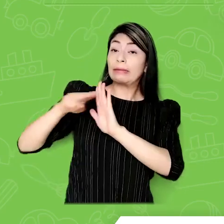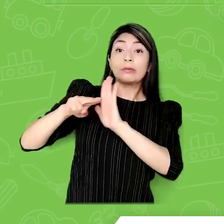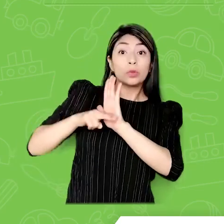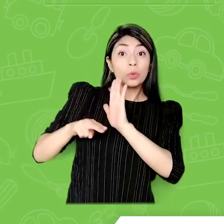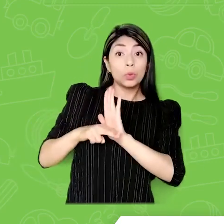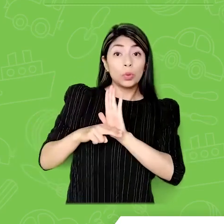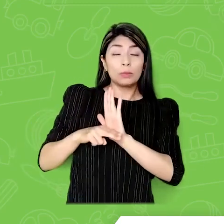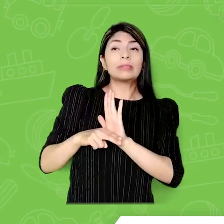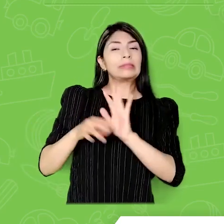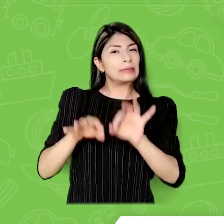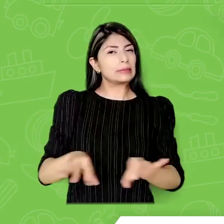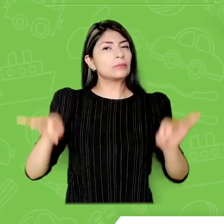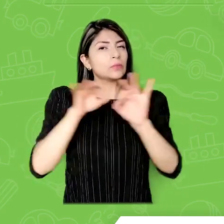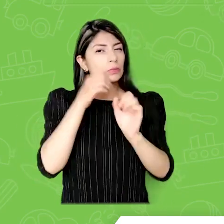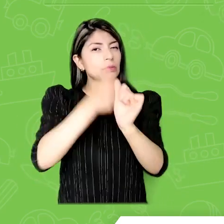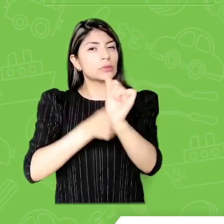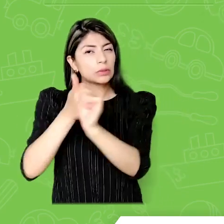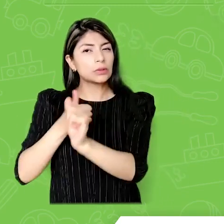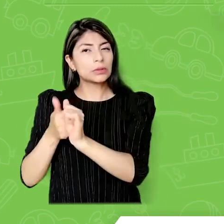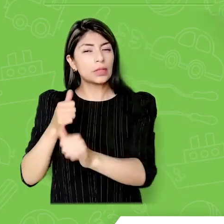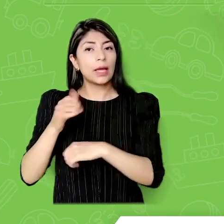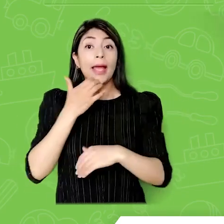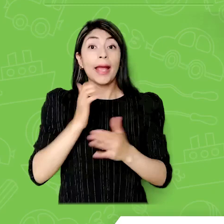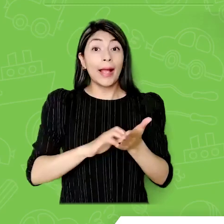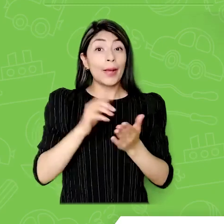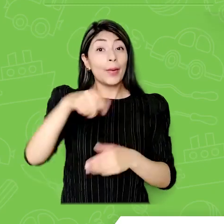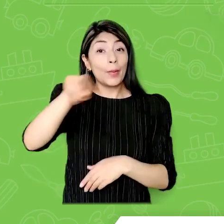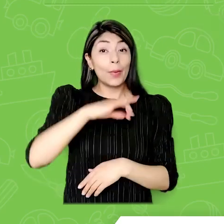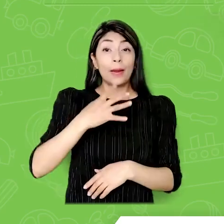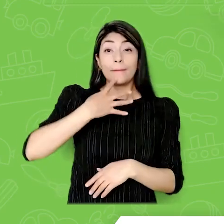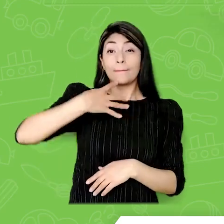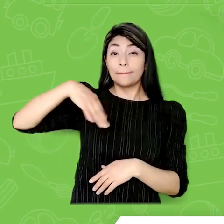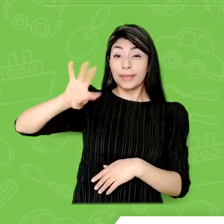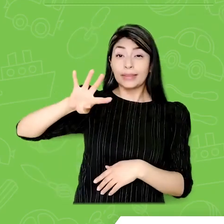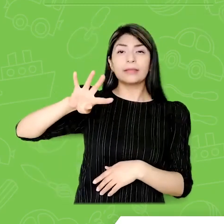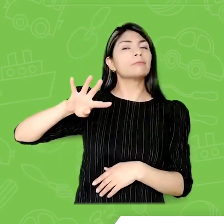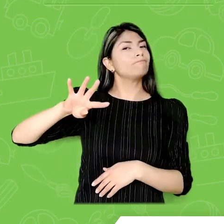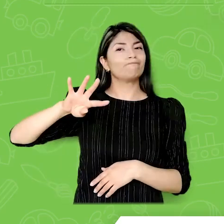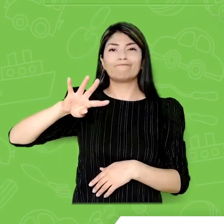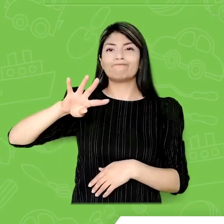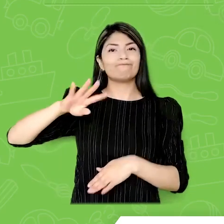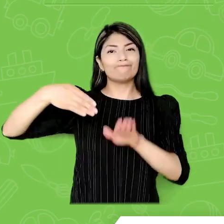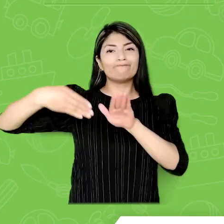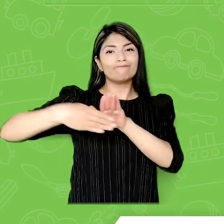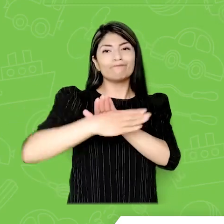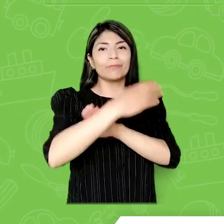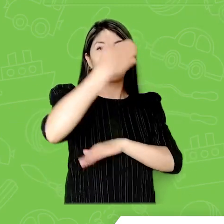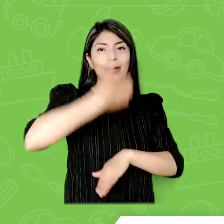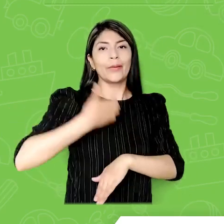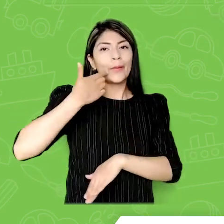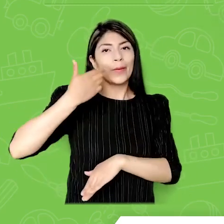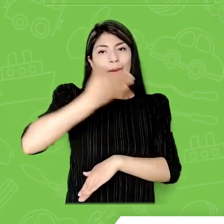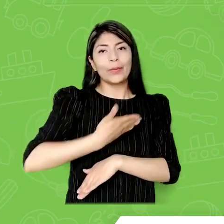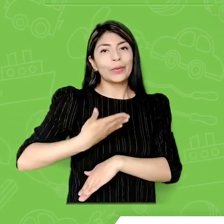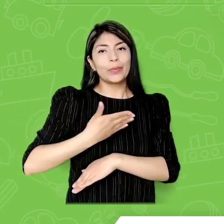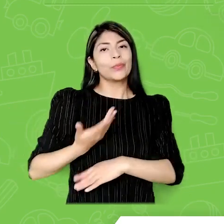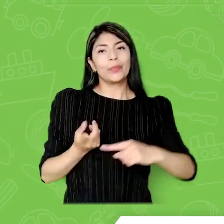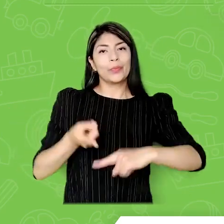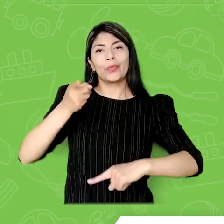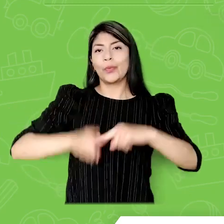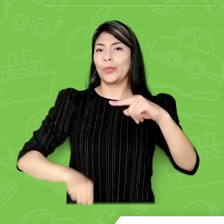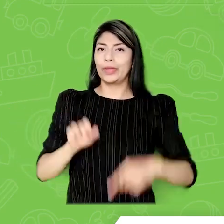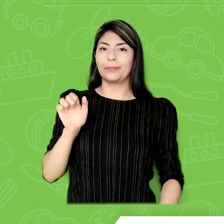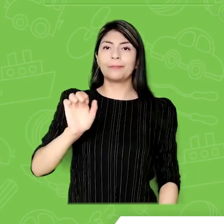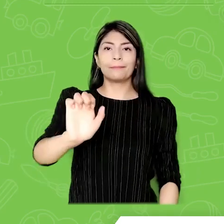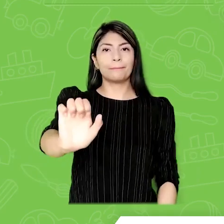este parágrafo no se les permitirá el ingreso al sitio de aplicación de las referidas pruebas, sin lugar a la reprogramación de las